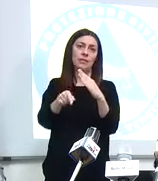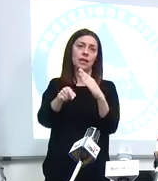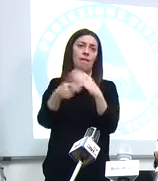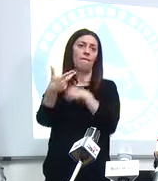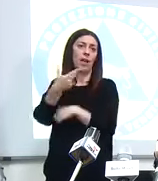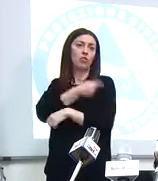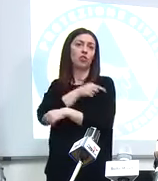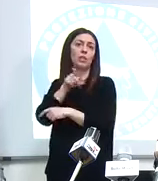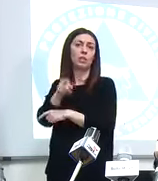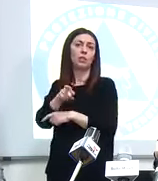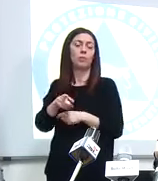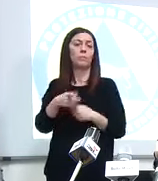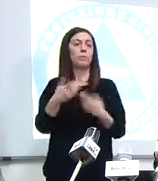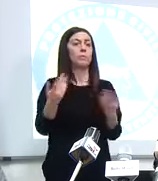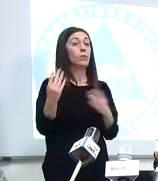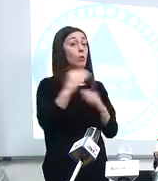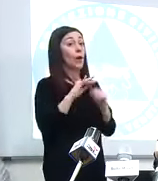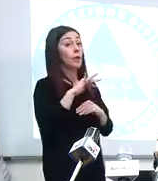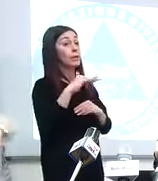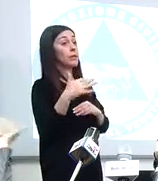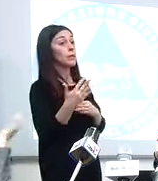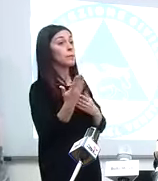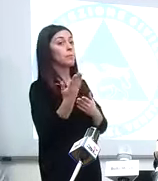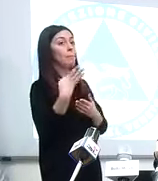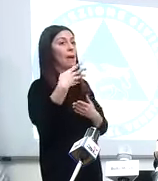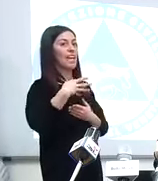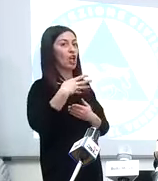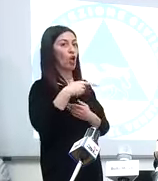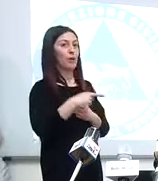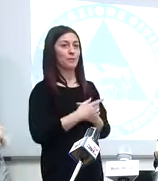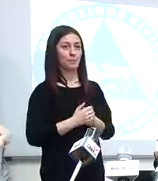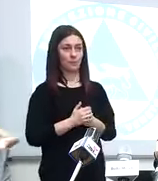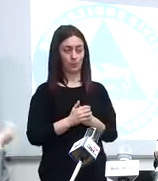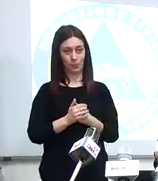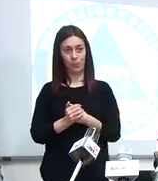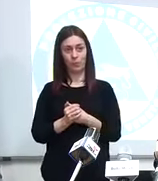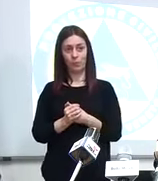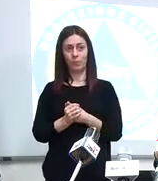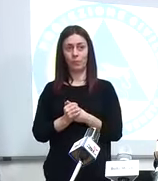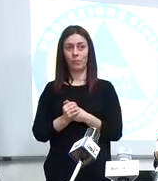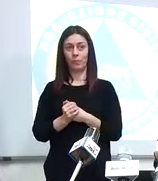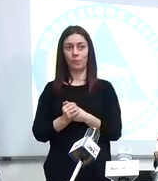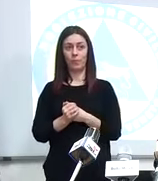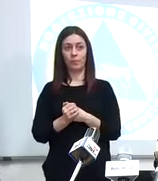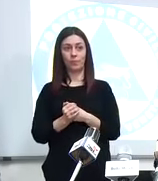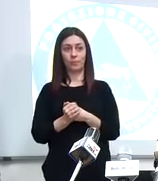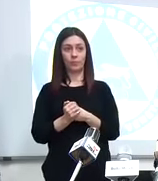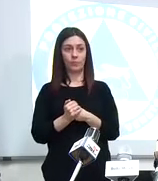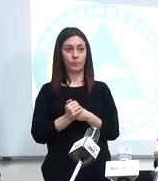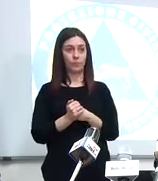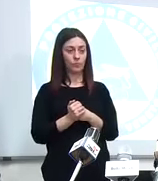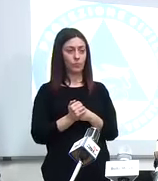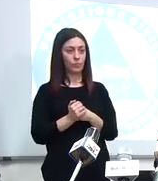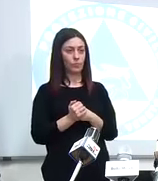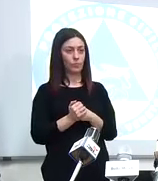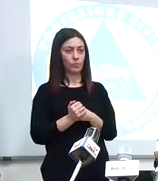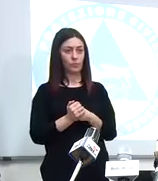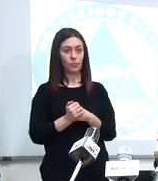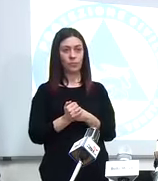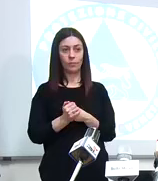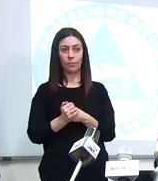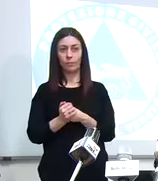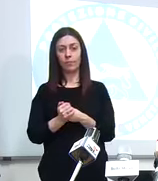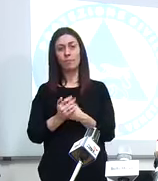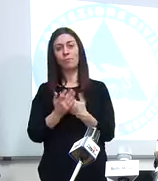Ci sono altre domande? Sì, io. Marchiori. Sì, mi scusi. Dottoressa, una cosa, forse più che altro